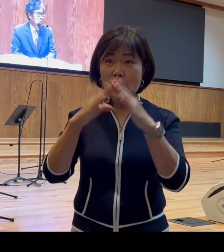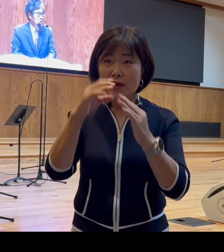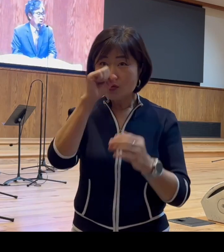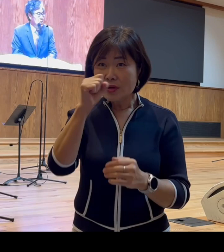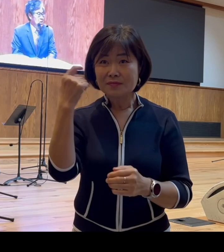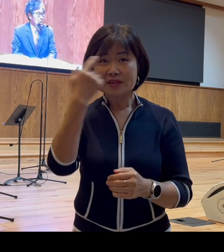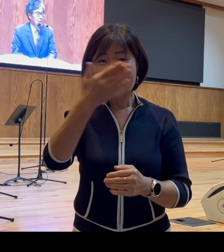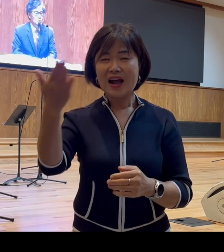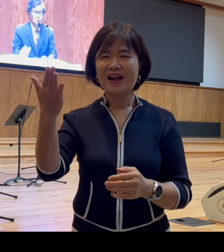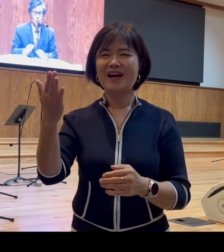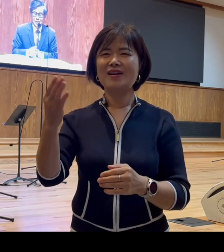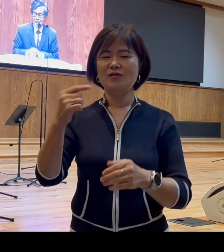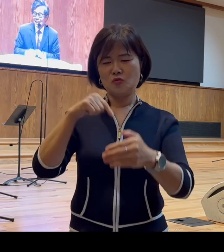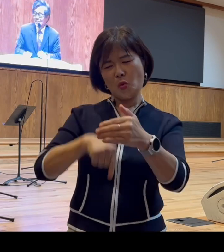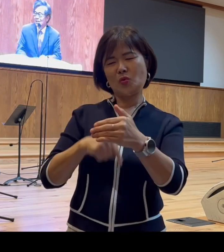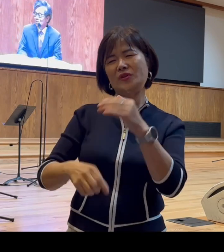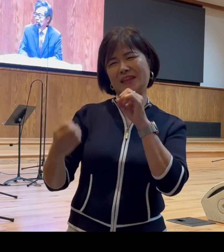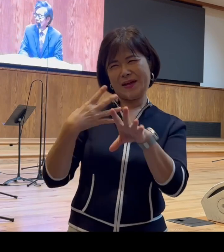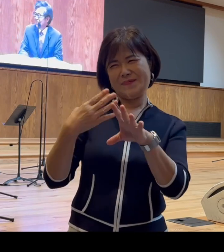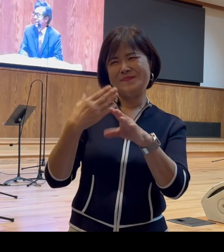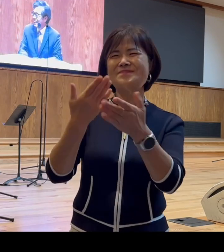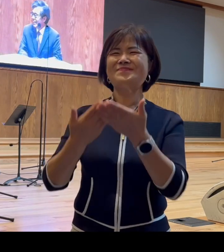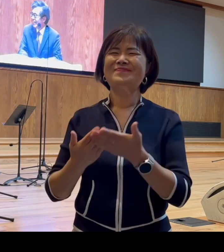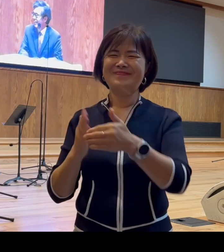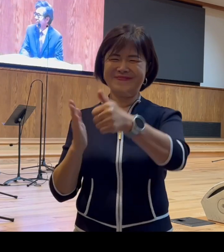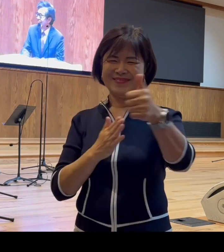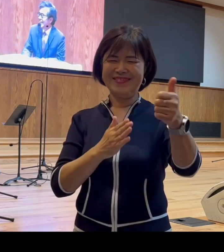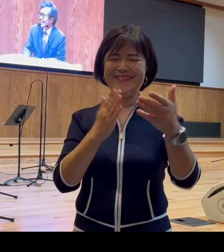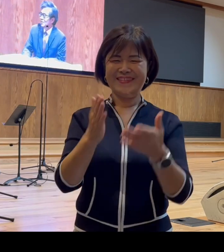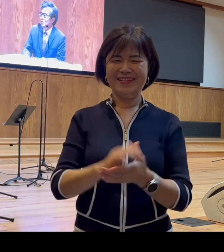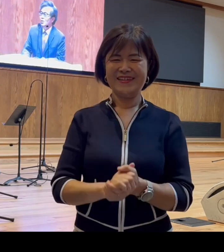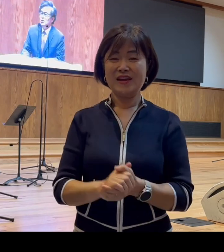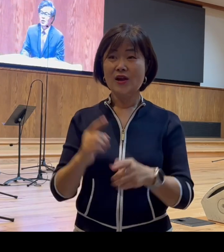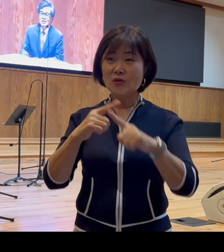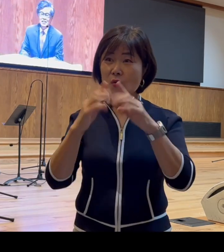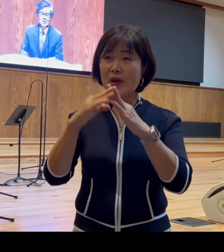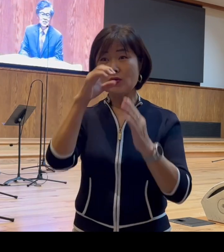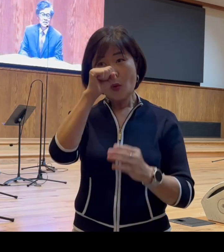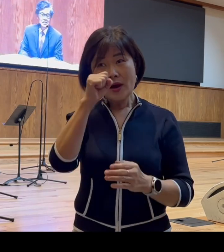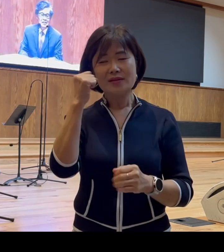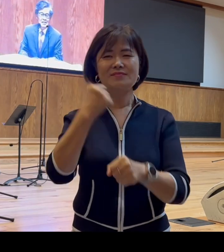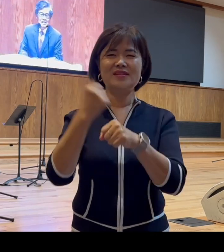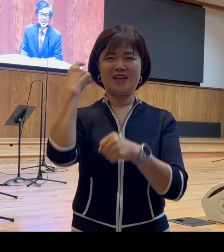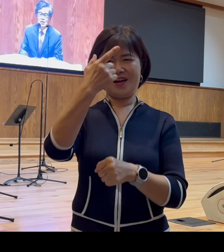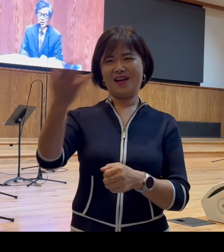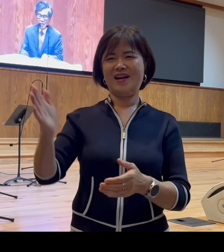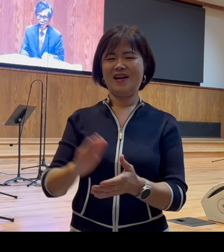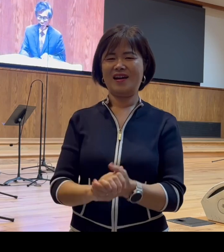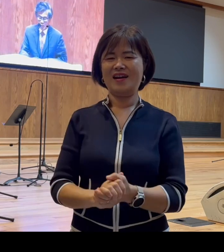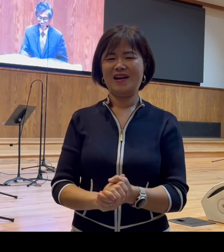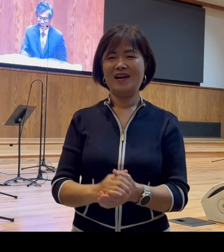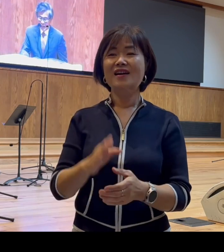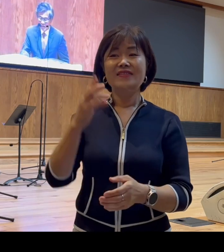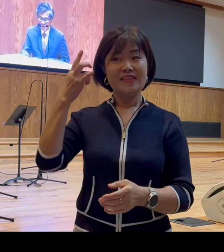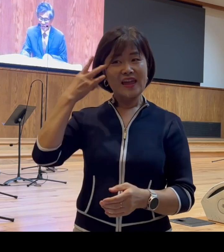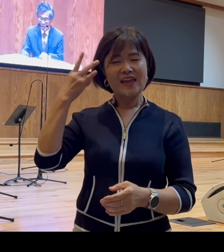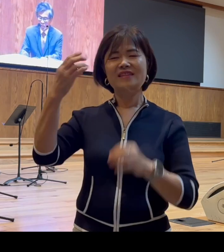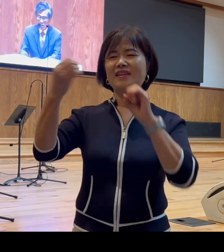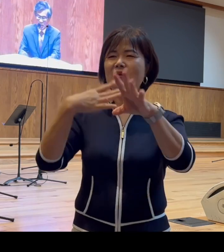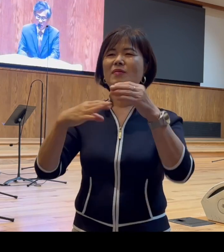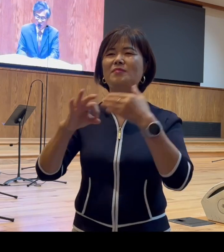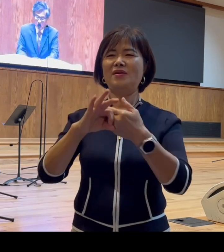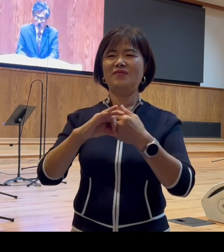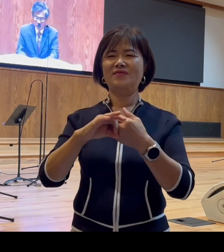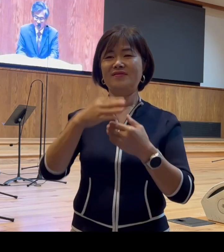좋으세요? 속으로 하시려니 민망하냐? 여러분 교회 좋아하세요? 예, 그렇게 대답하셨으면